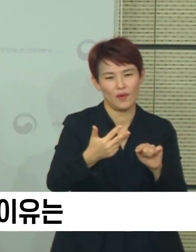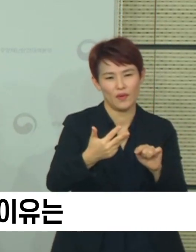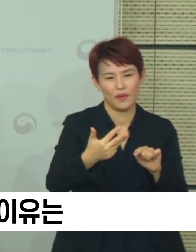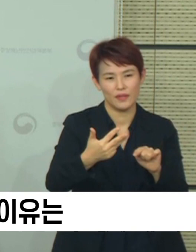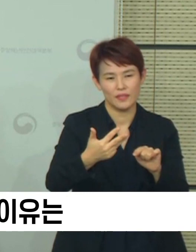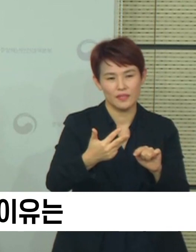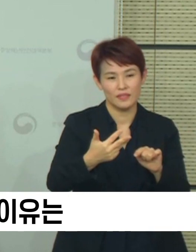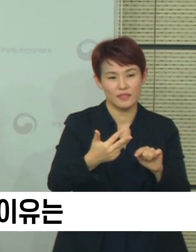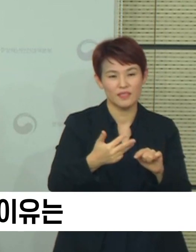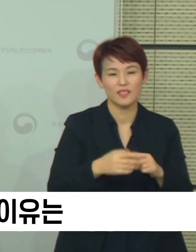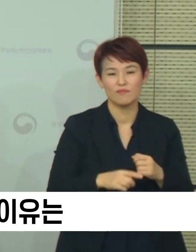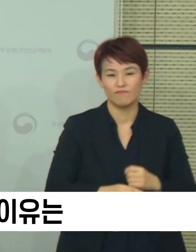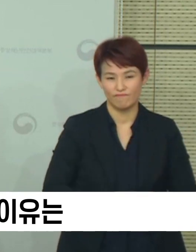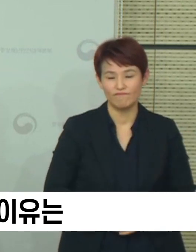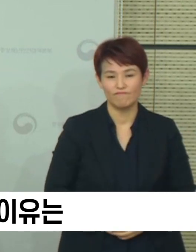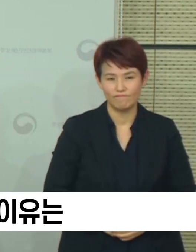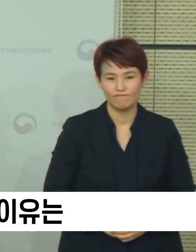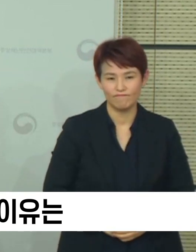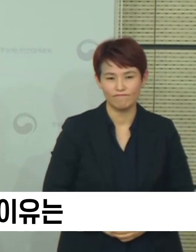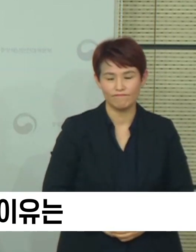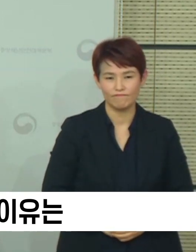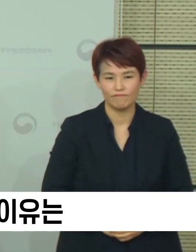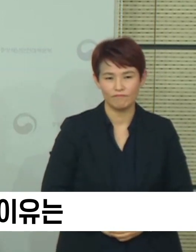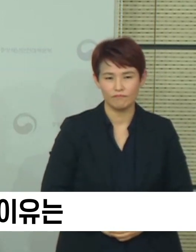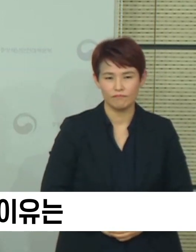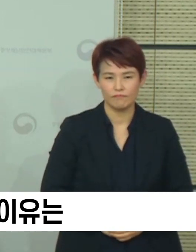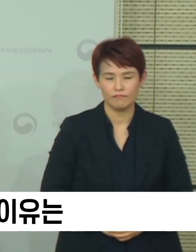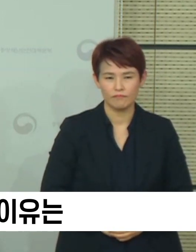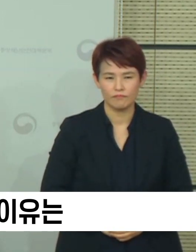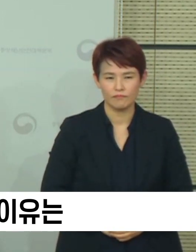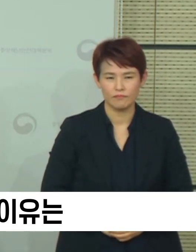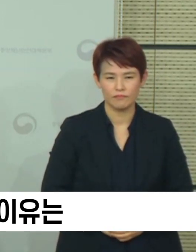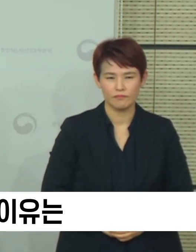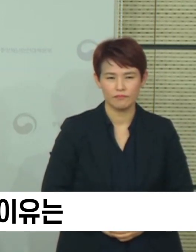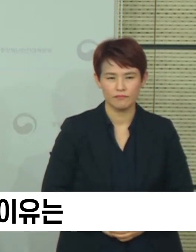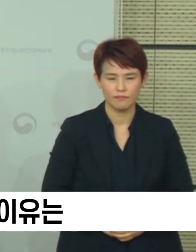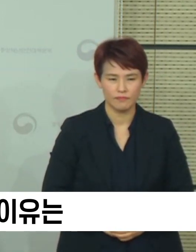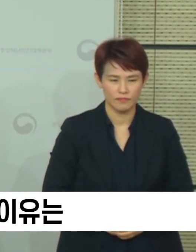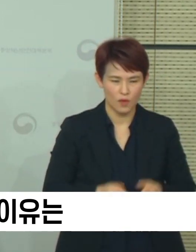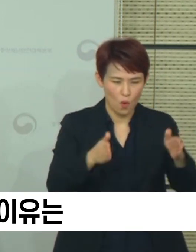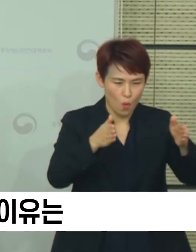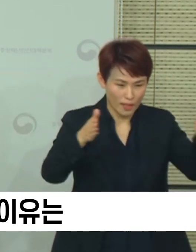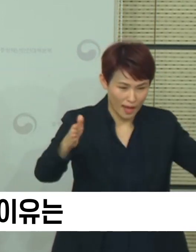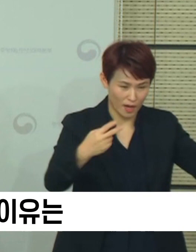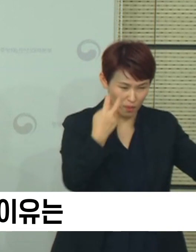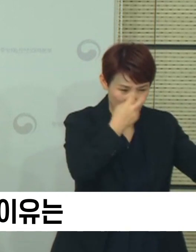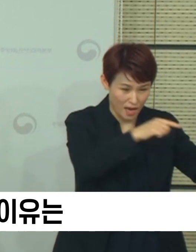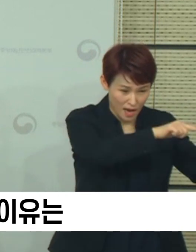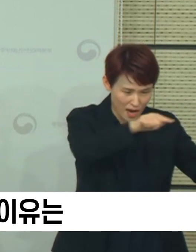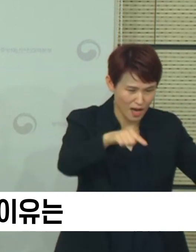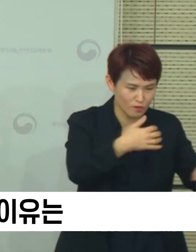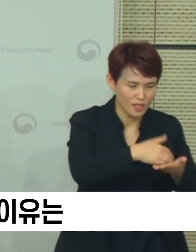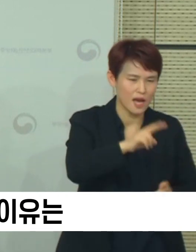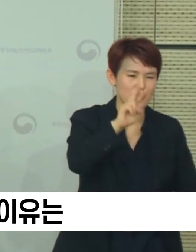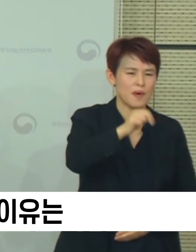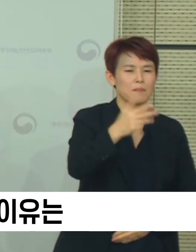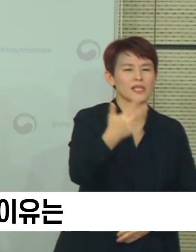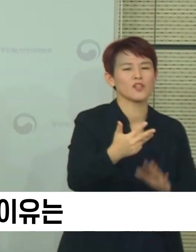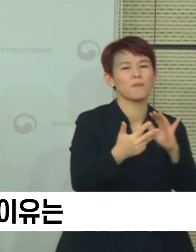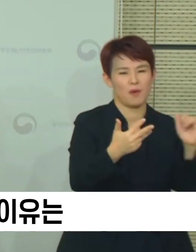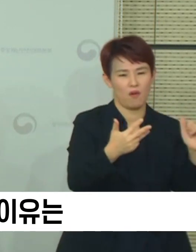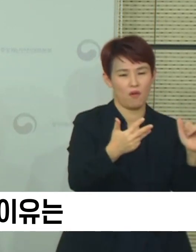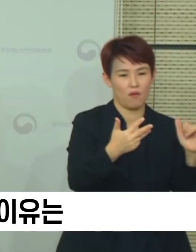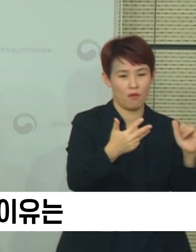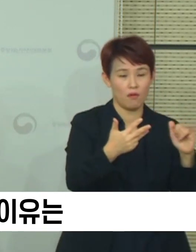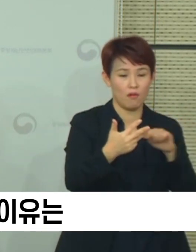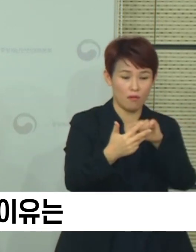그 인원을 추계를 저희가 한 겁니다. 이게 거의 최대치로 발생할 수 있는 수치이기 때문에 2만